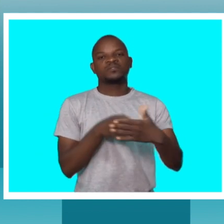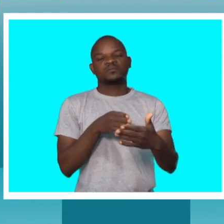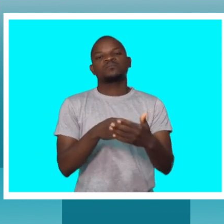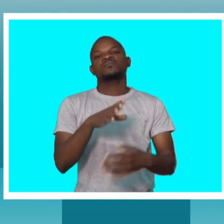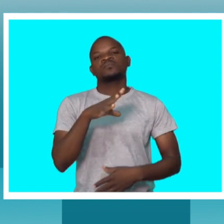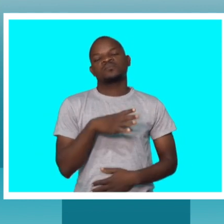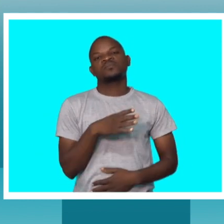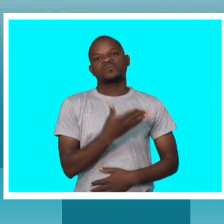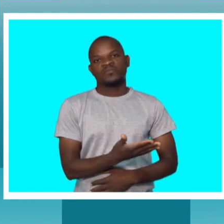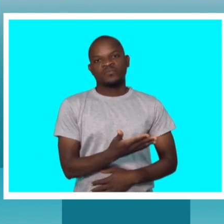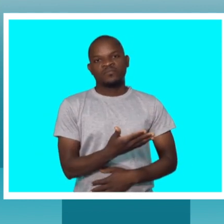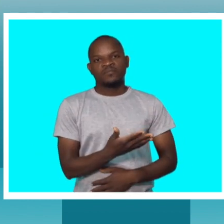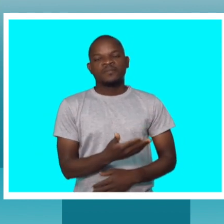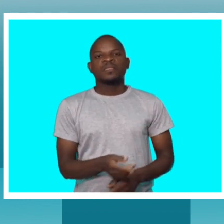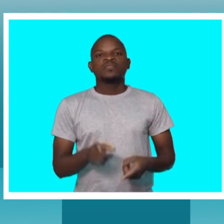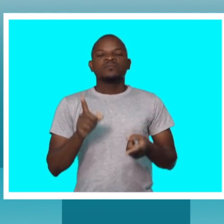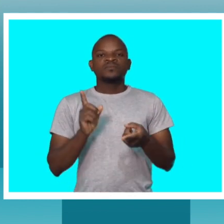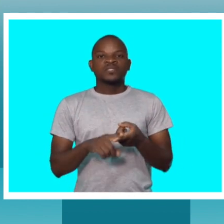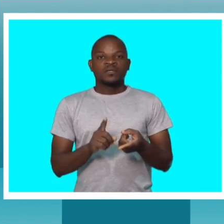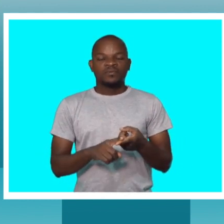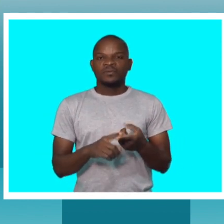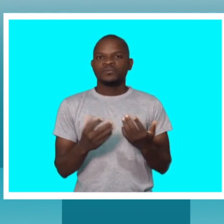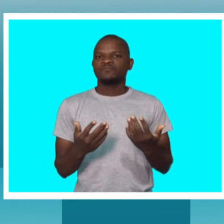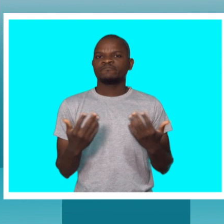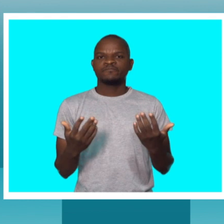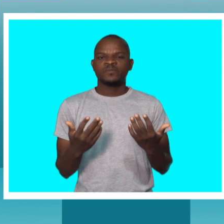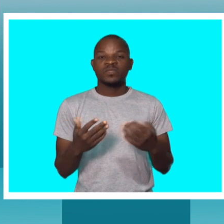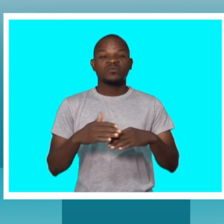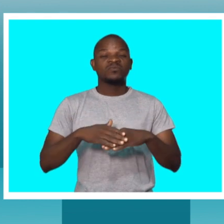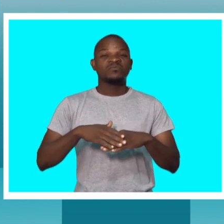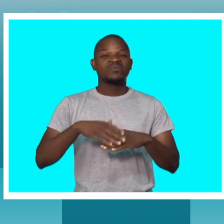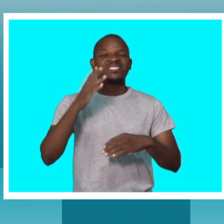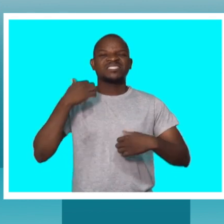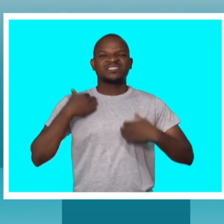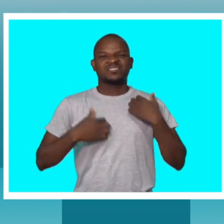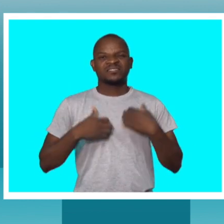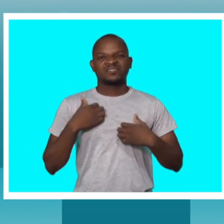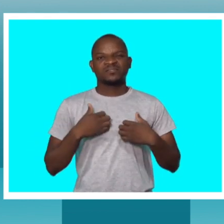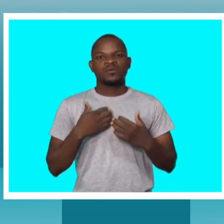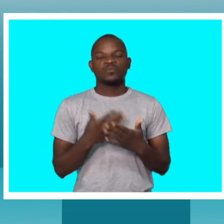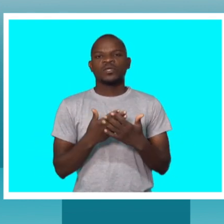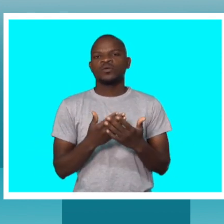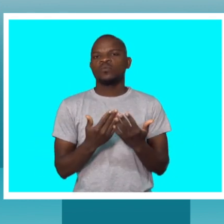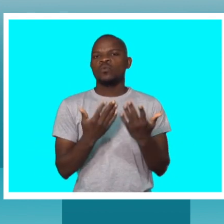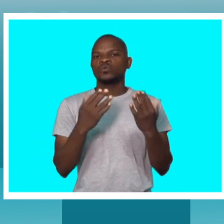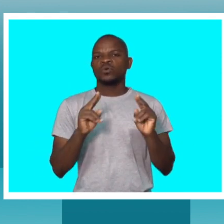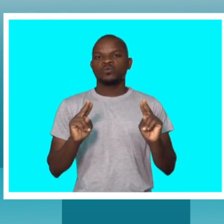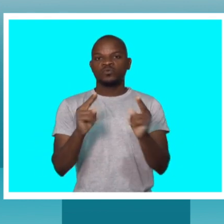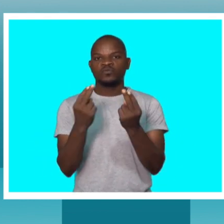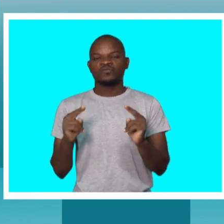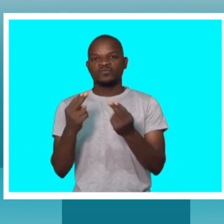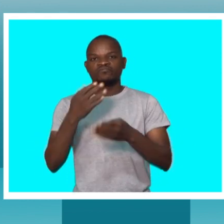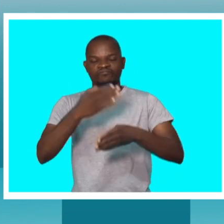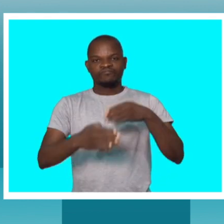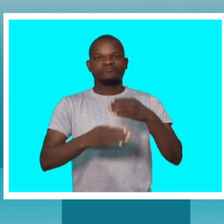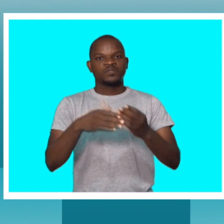ajudar na cadeira de roda, não ajudava ninguém. E o mais gritante é que novos edifícios